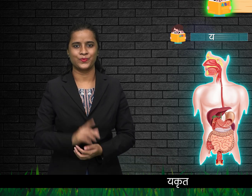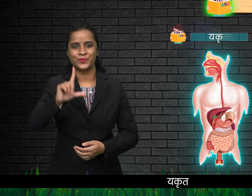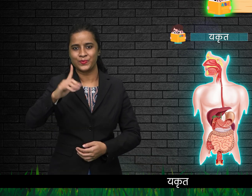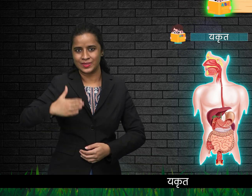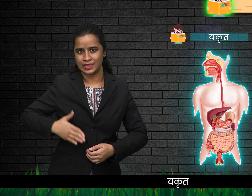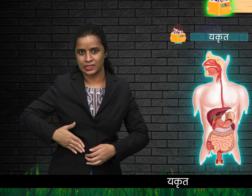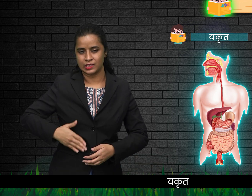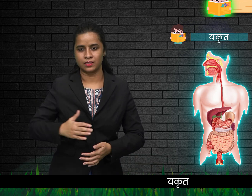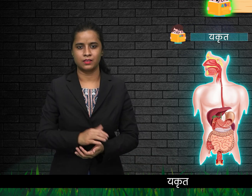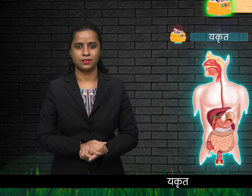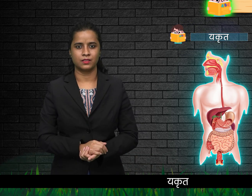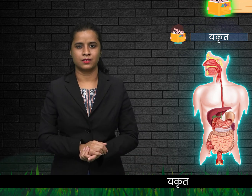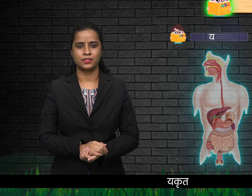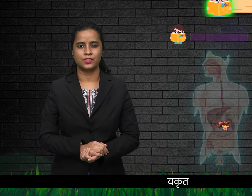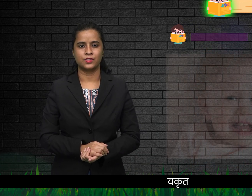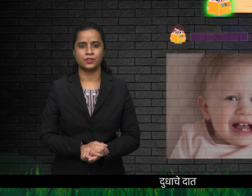यकृत,